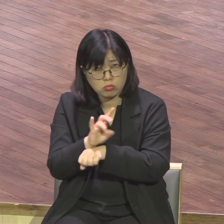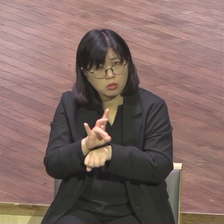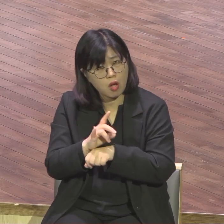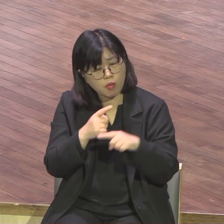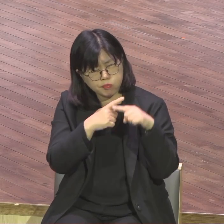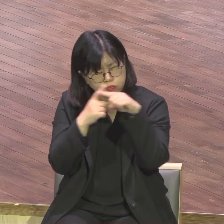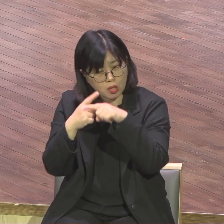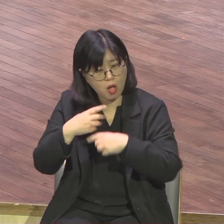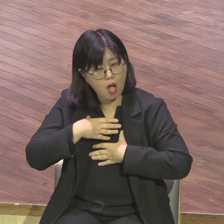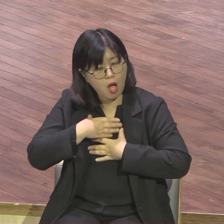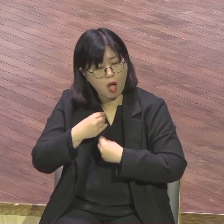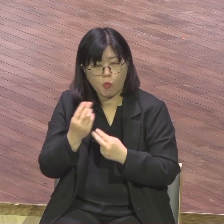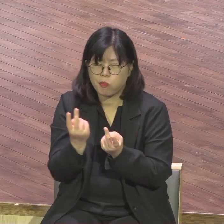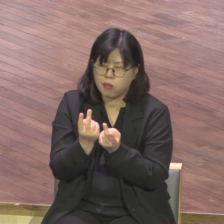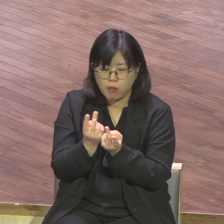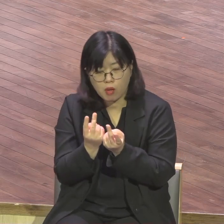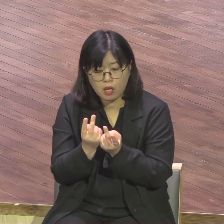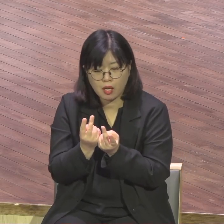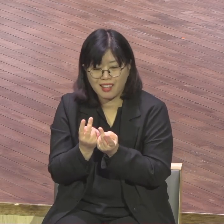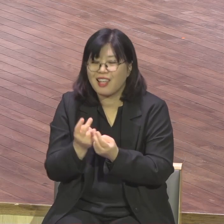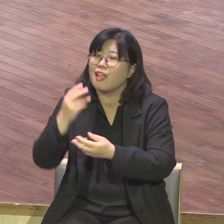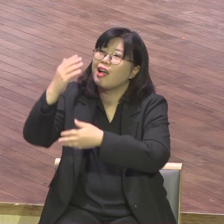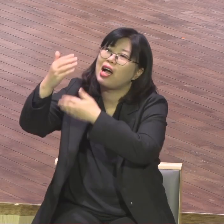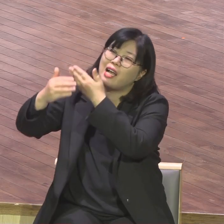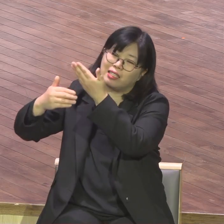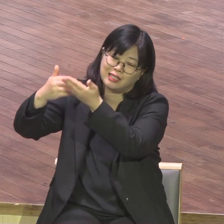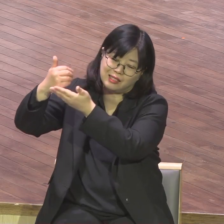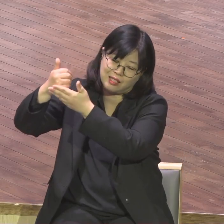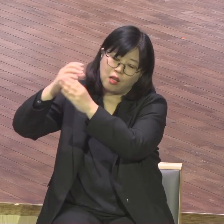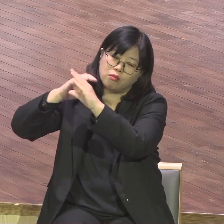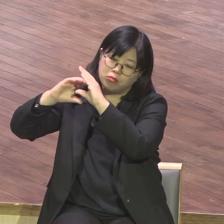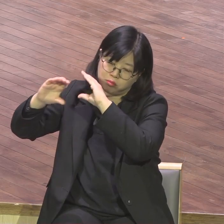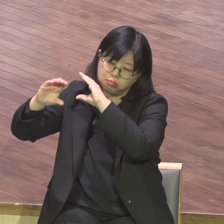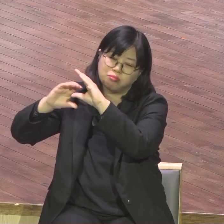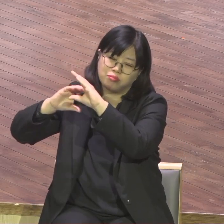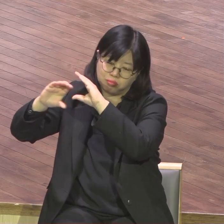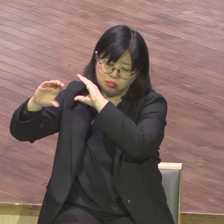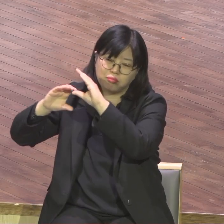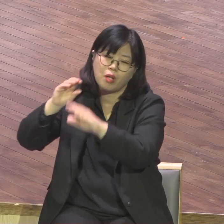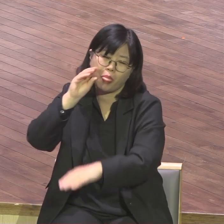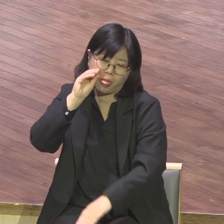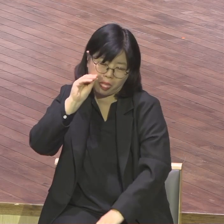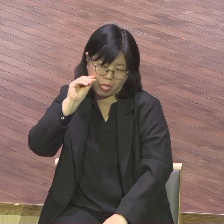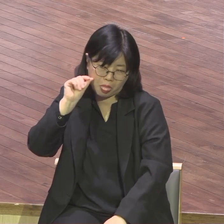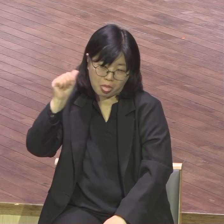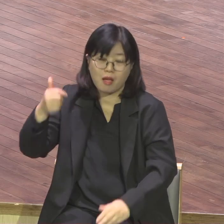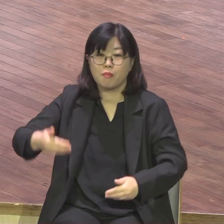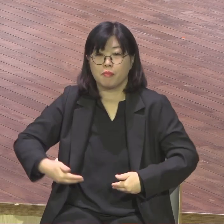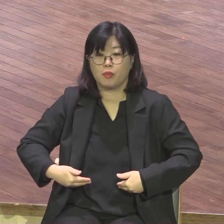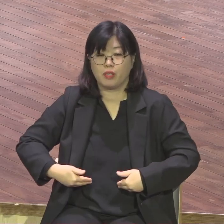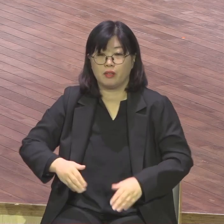우선적으로 해야 됩니다. 언제나 하나님과 소통을. 아버지. 뭐든지 뭐든 하나님과 먼저